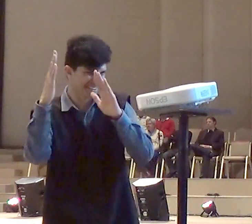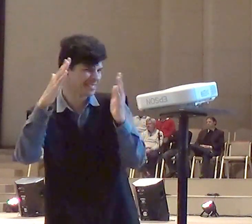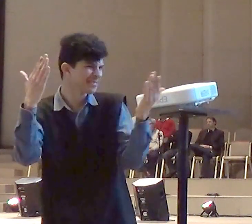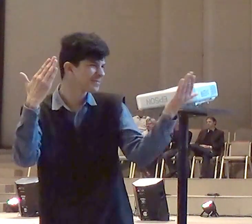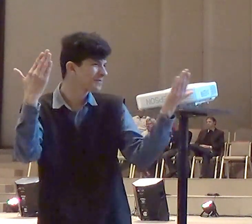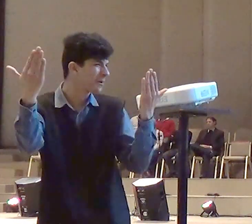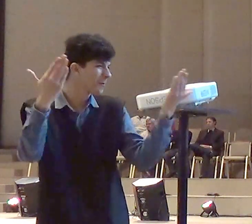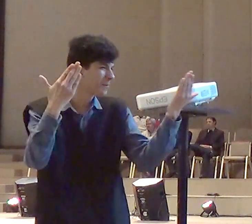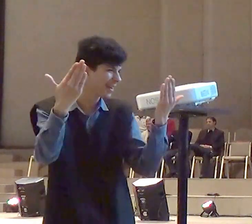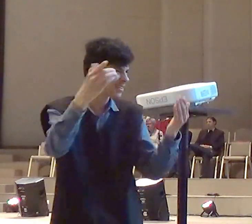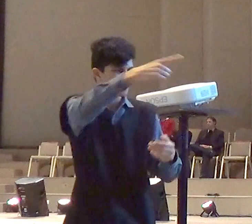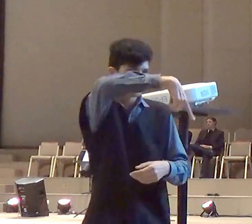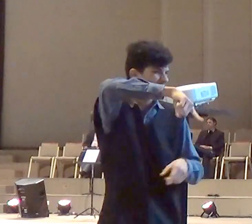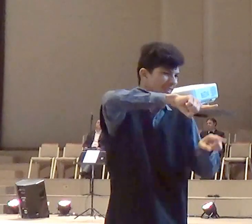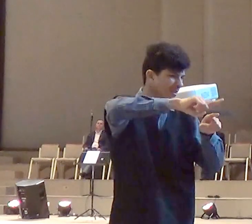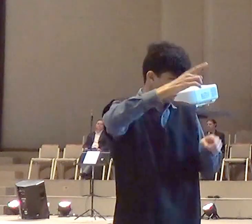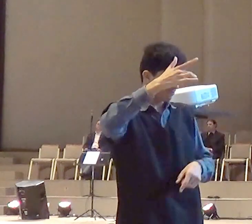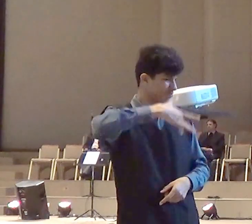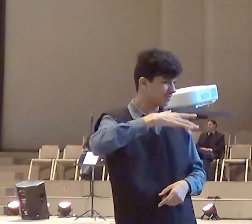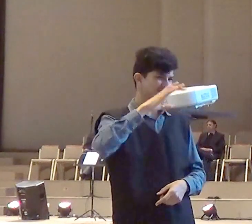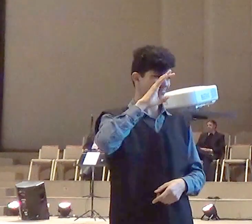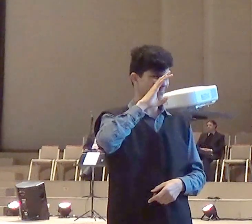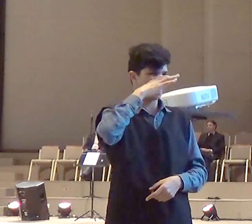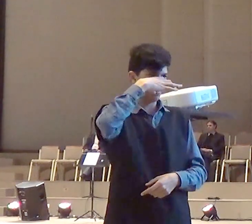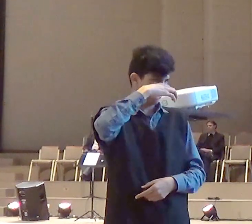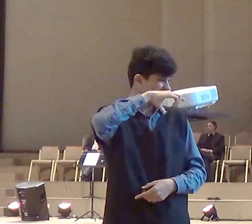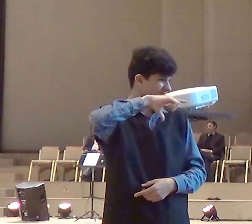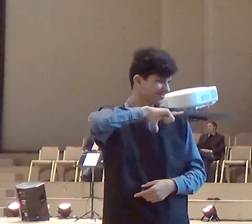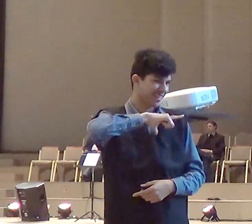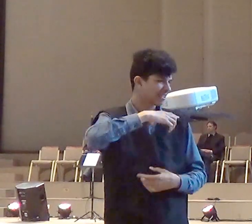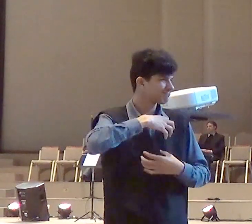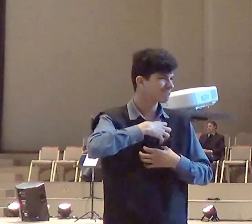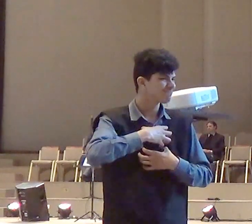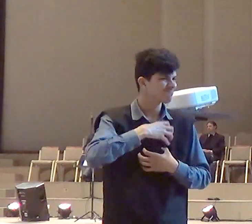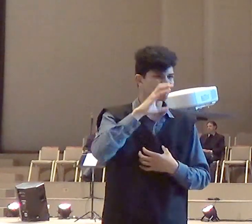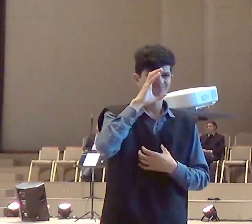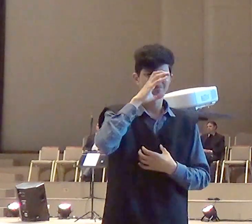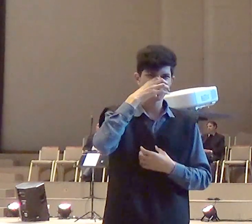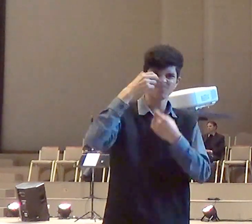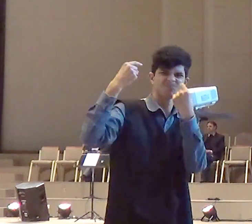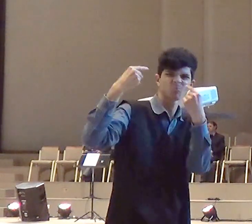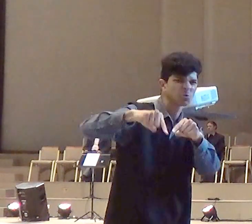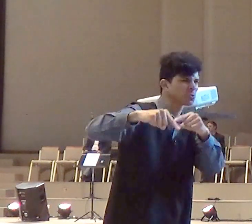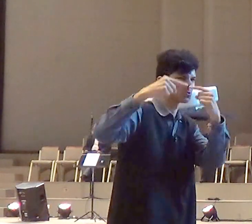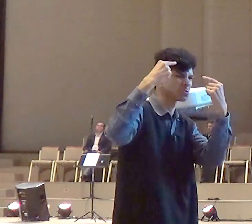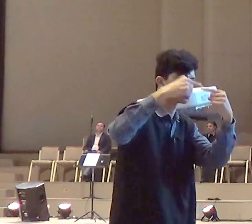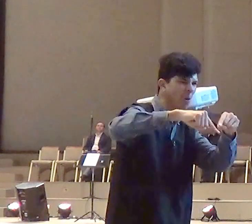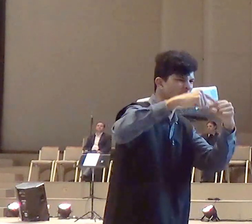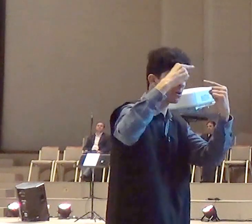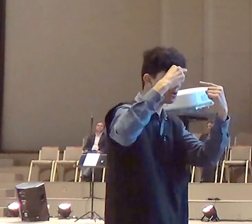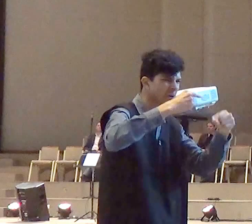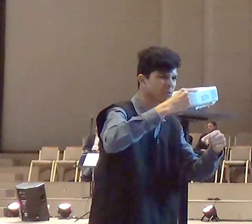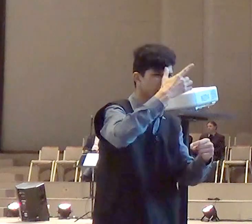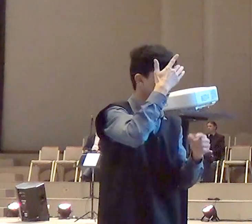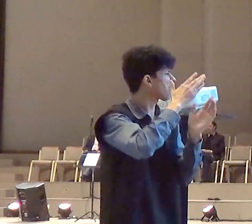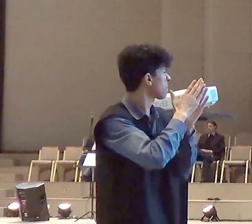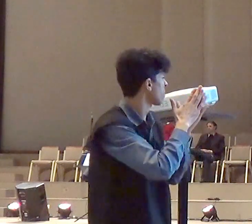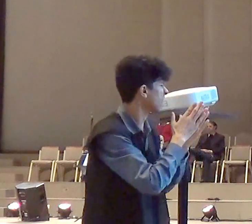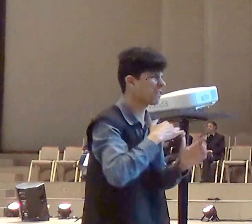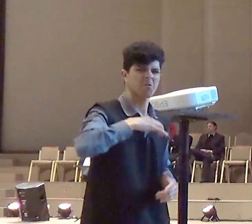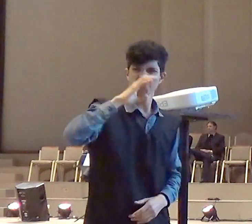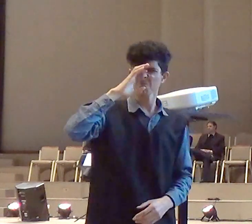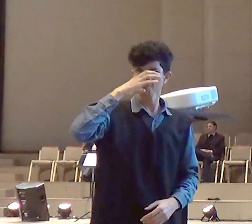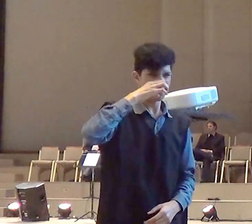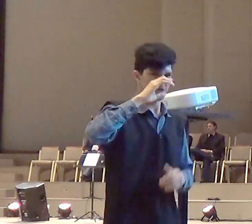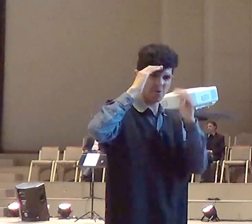porque o ser humano é assim né Tem um sentimento uma semente de rebeldia Esse é aquilo que